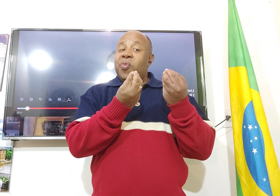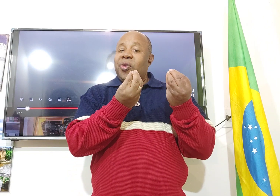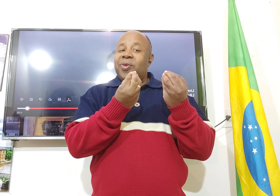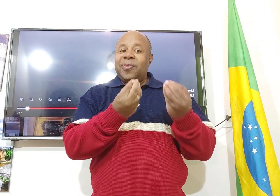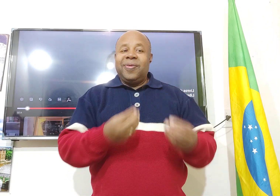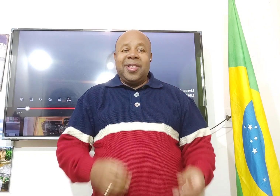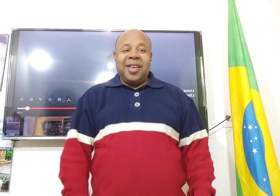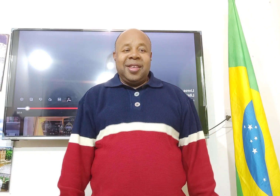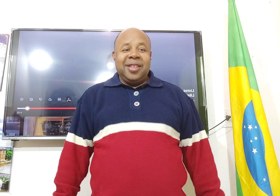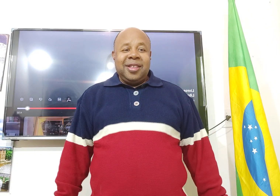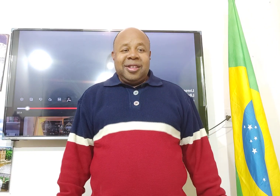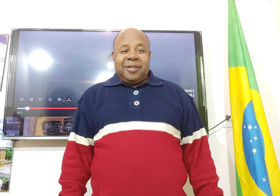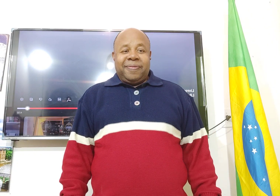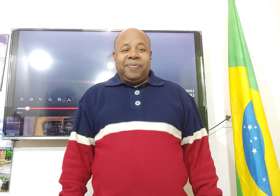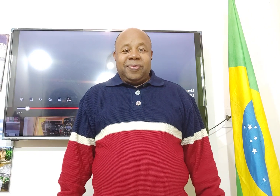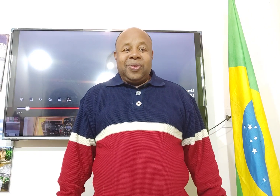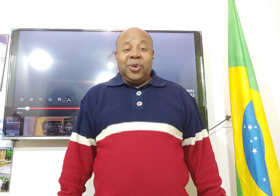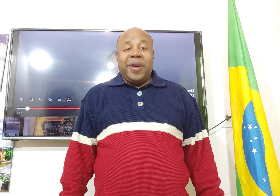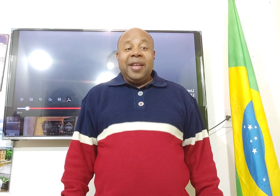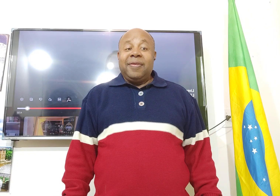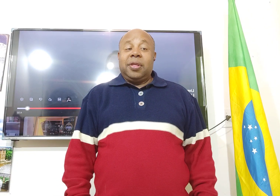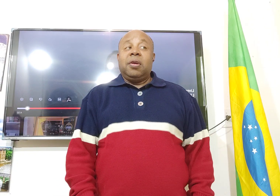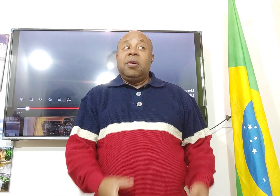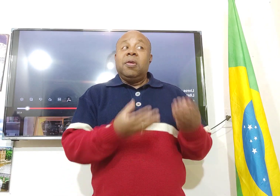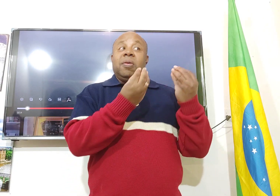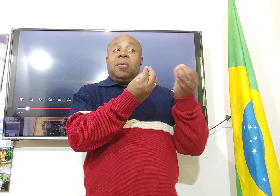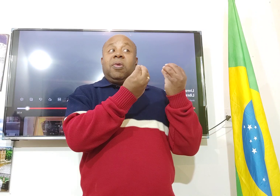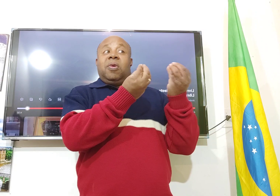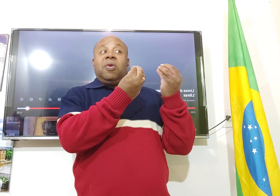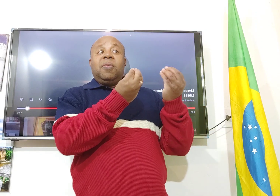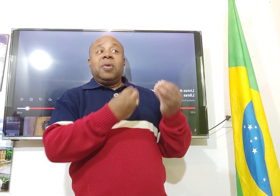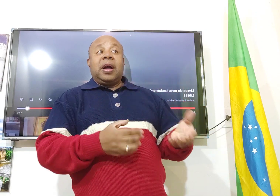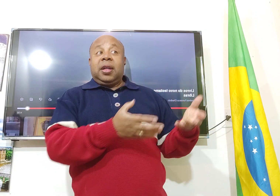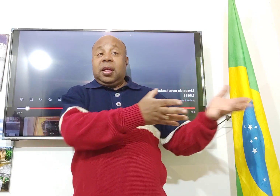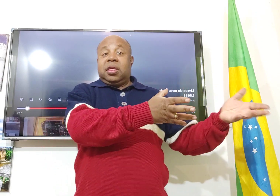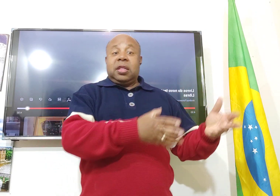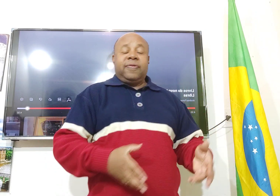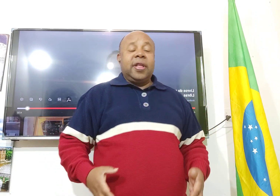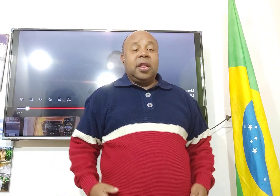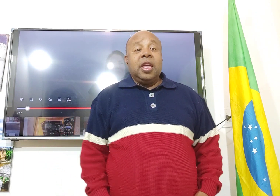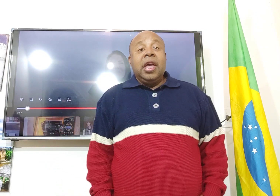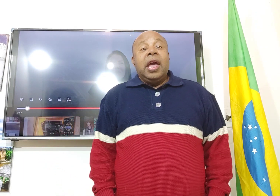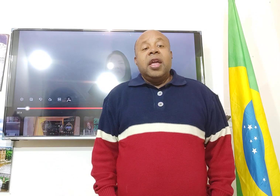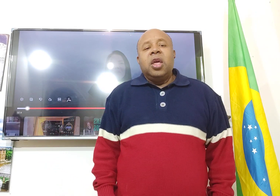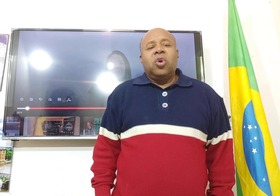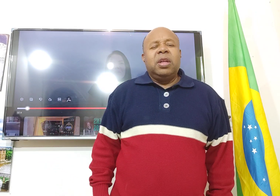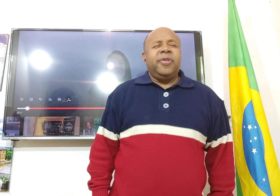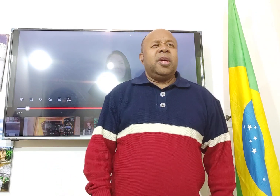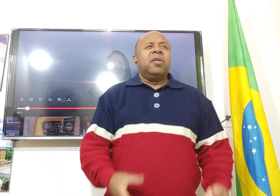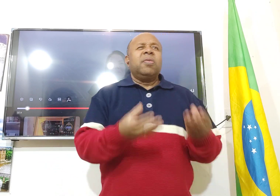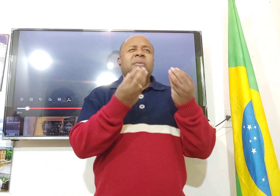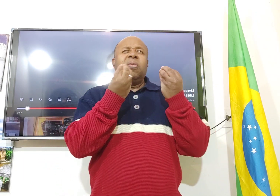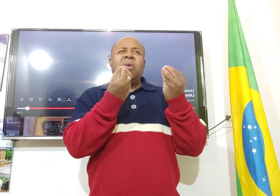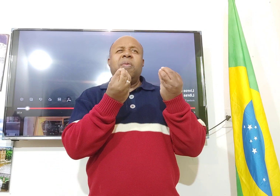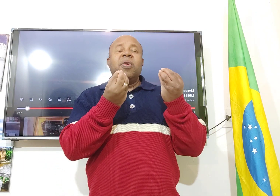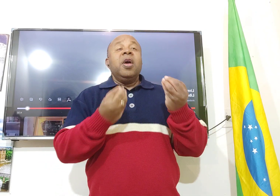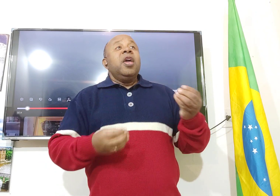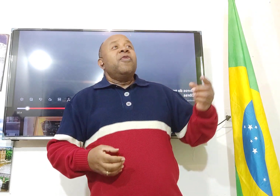Como, né? Tudo bem? Assim, como a criança fez ali. E Nicodemo assim, como? Eu vim